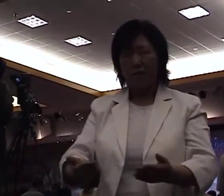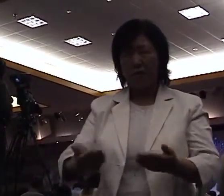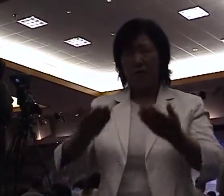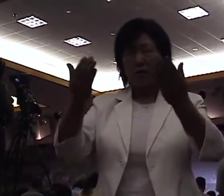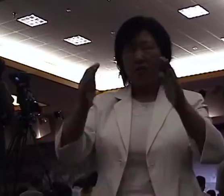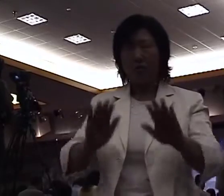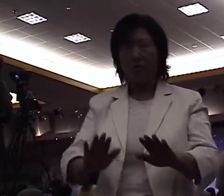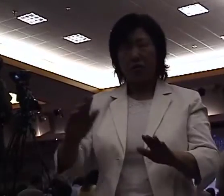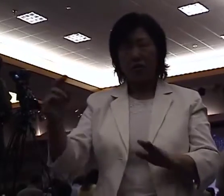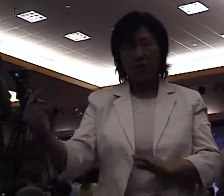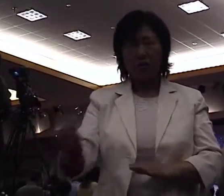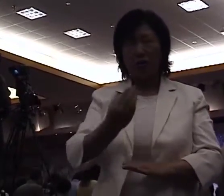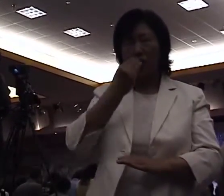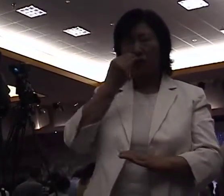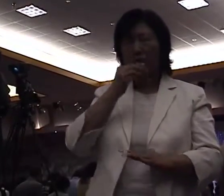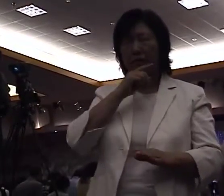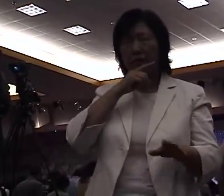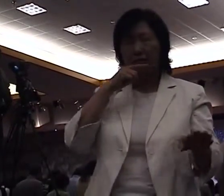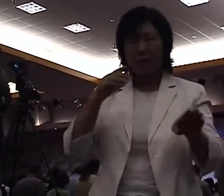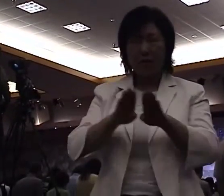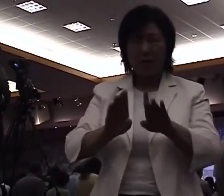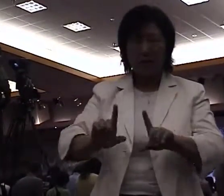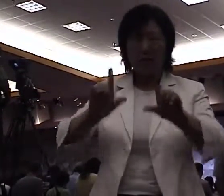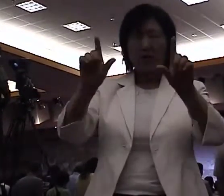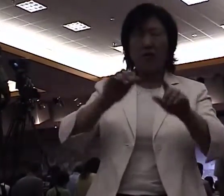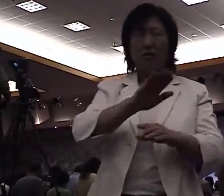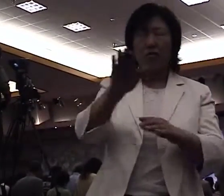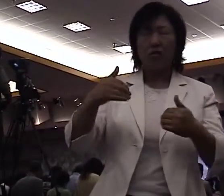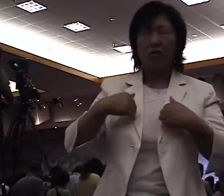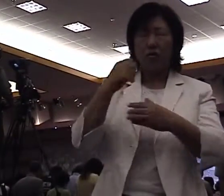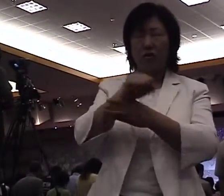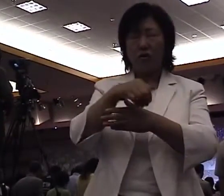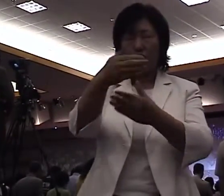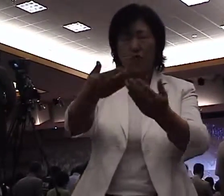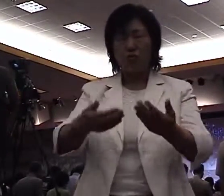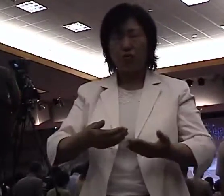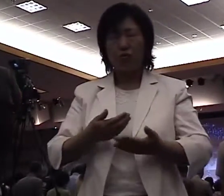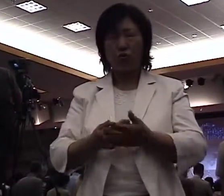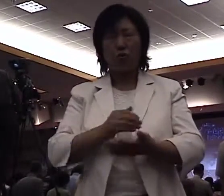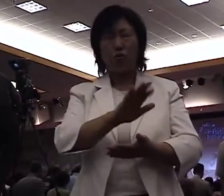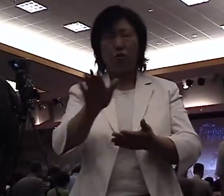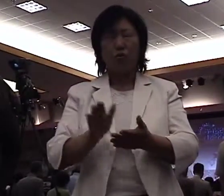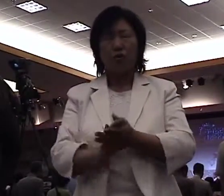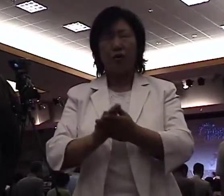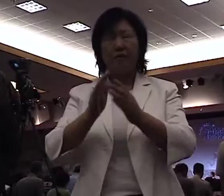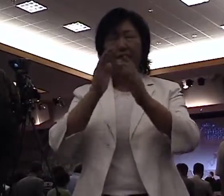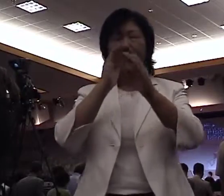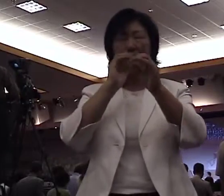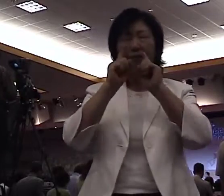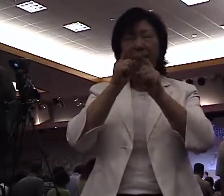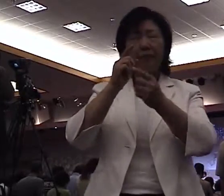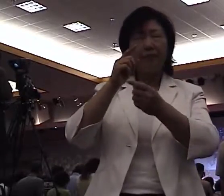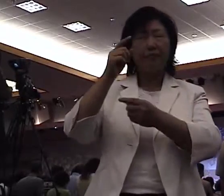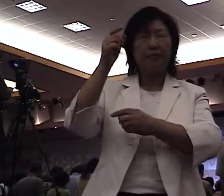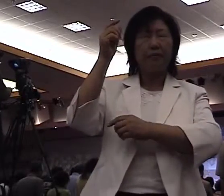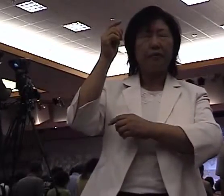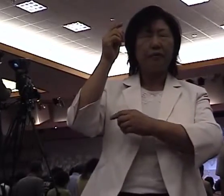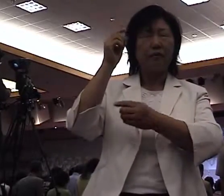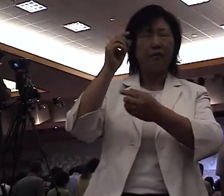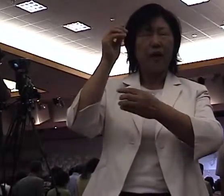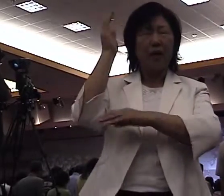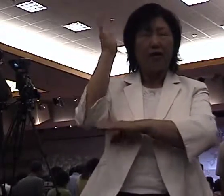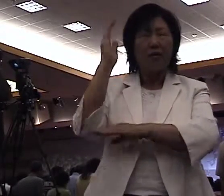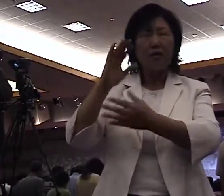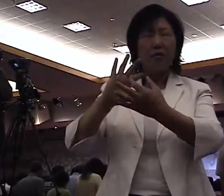아버지는 역사를 주관하시는 아버지는 승리하시는 아버지는 오늘도 승리하시는 아버지 앞에 내려놓았어. 하나님이 부족한